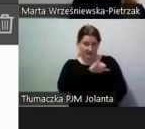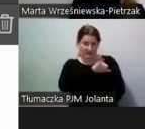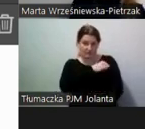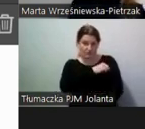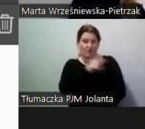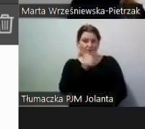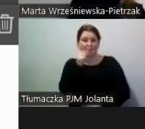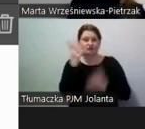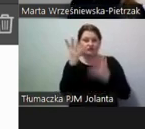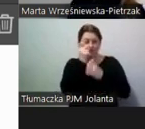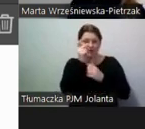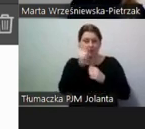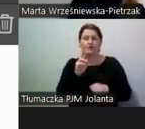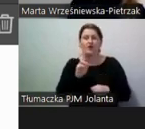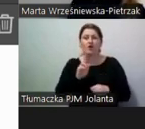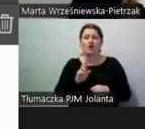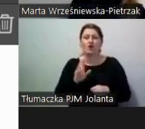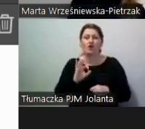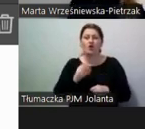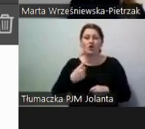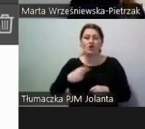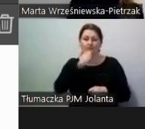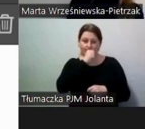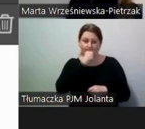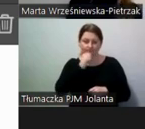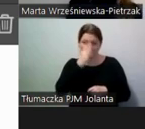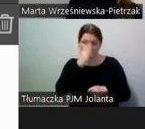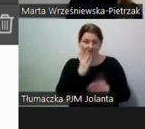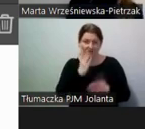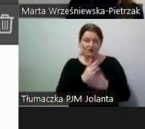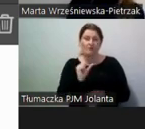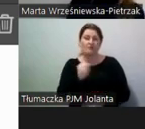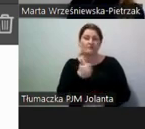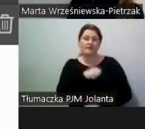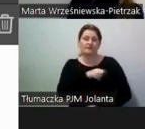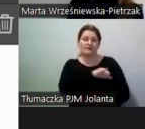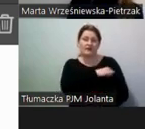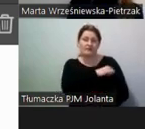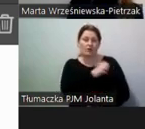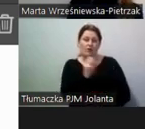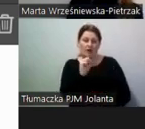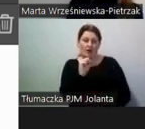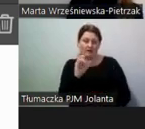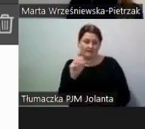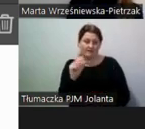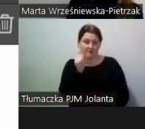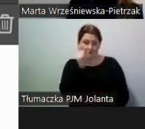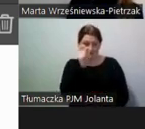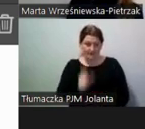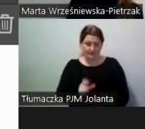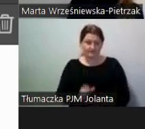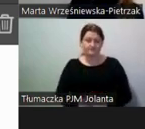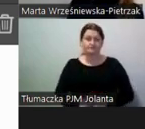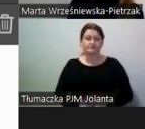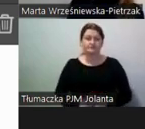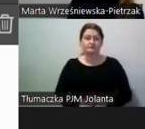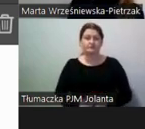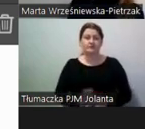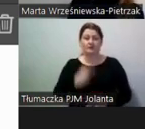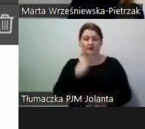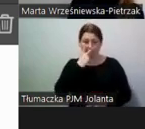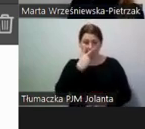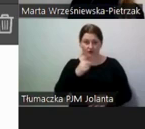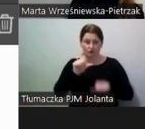je wyciemniłam, także widzicie Państwo tylko pierwsze literki imion z wyciągu z aplikacji. Widzi